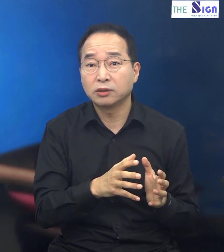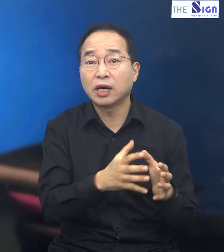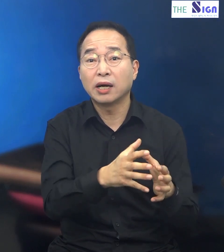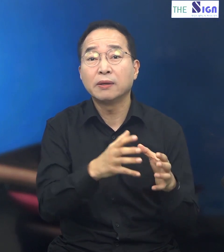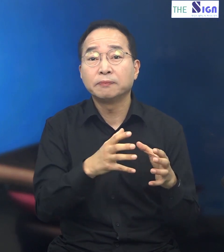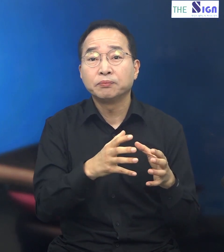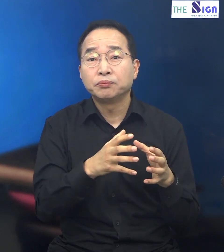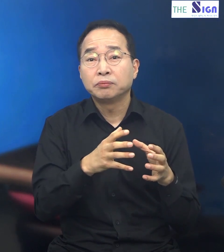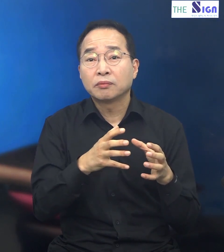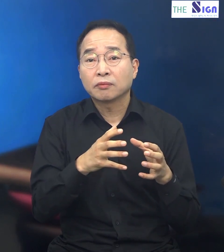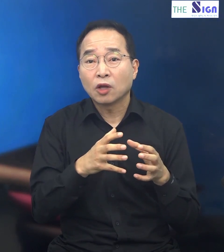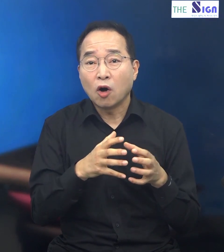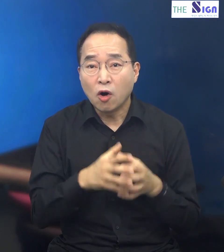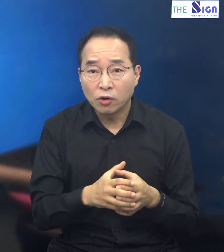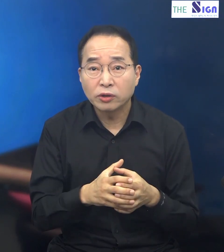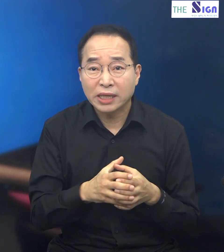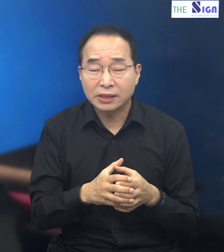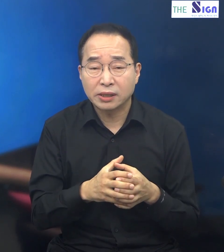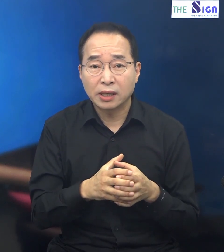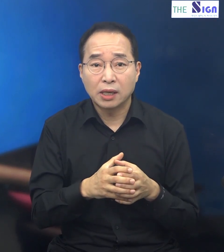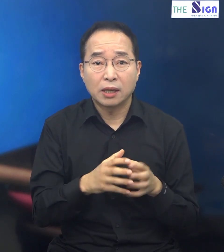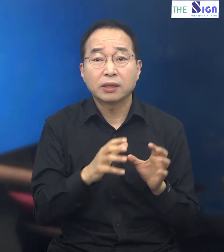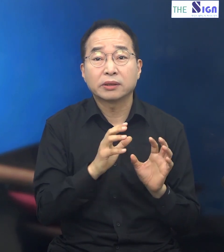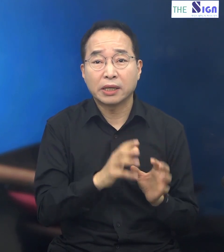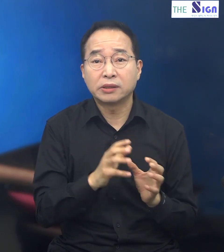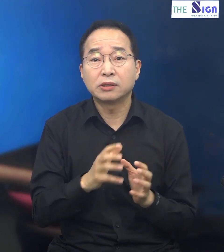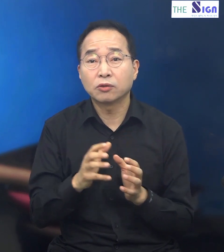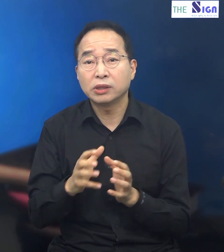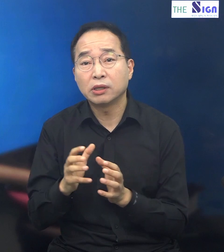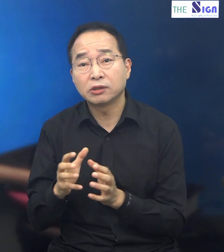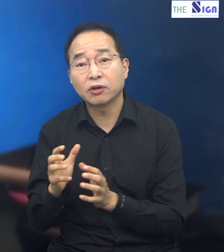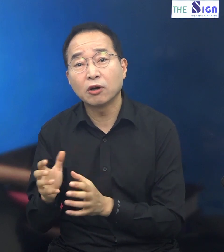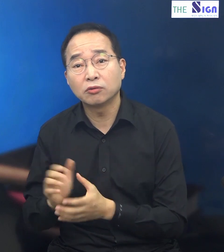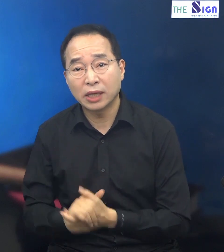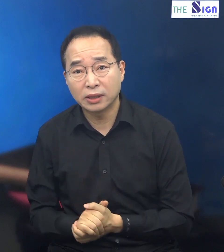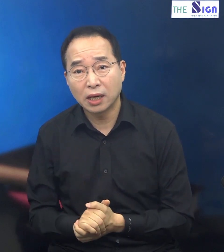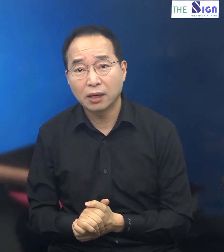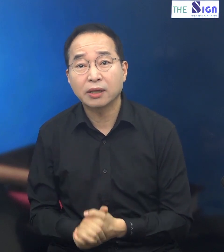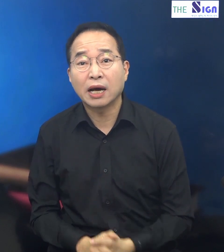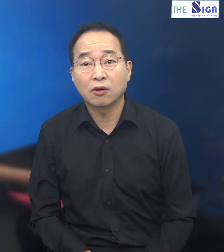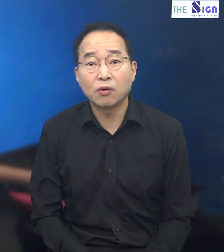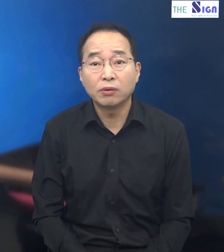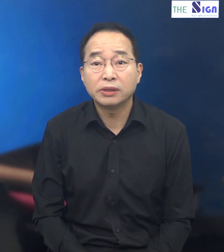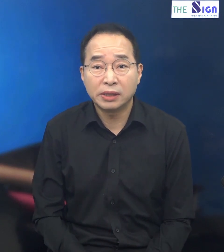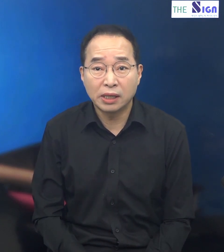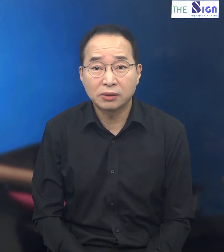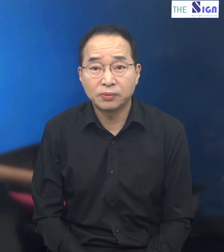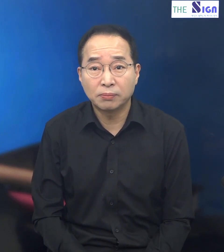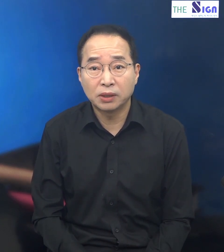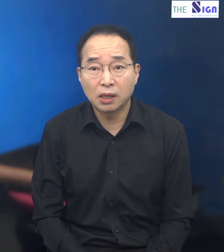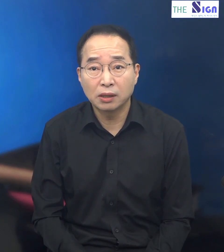그러나 언어 자체가 대체적으로 이런 성향으로 간다. 라고 이해하시면 됩니다.